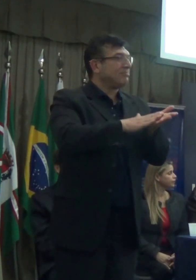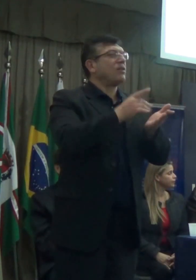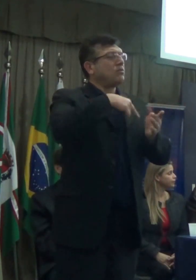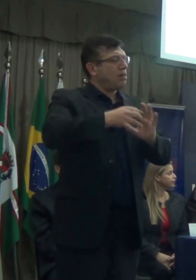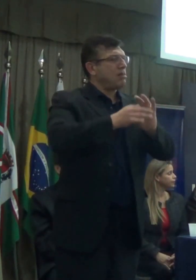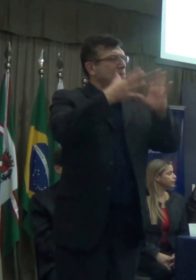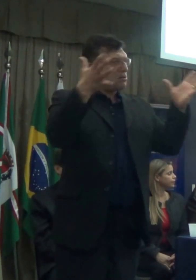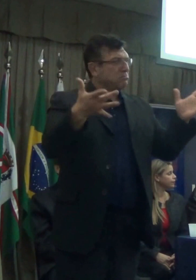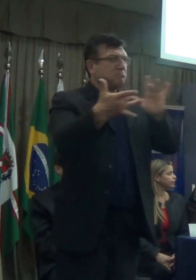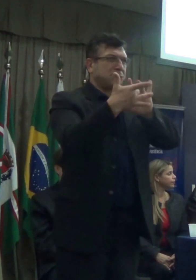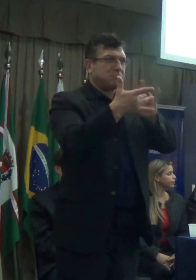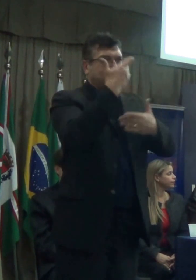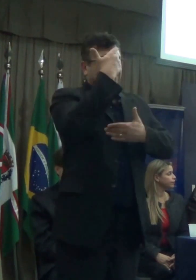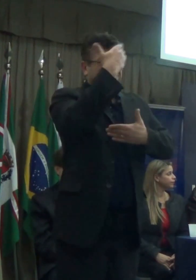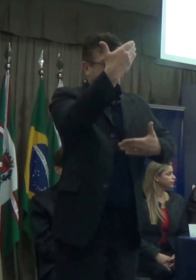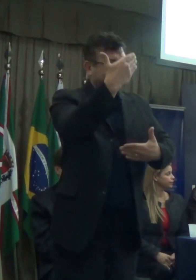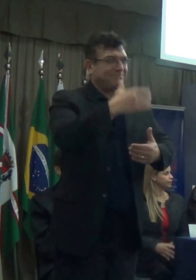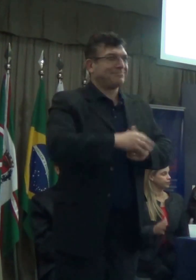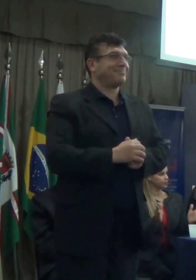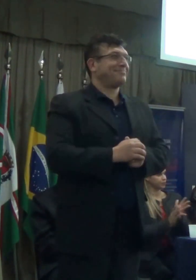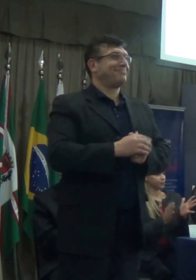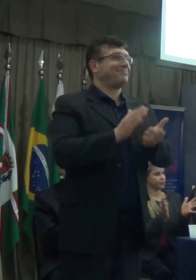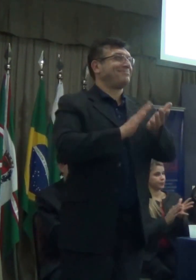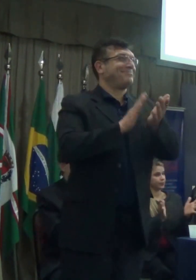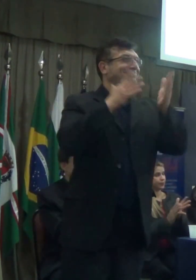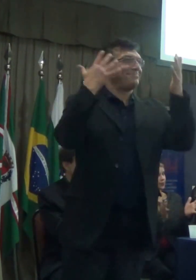aí à disposição fosse muito obrigado